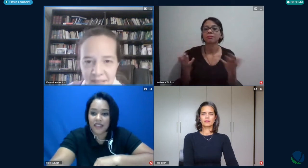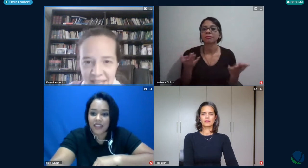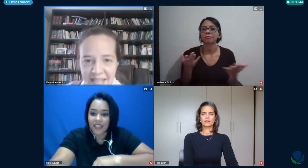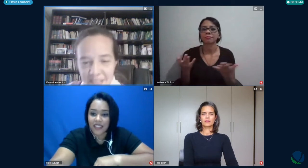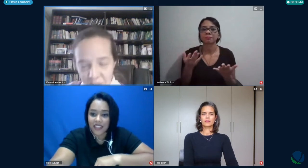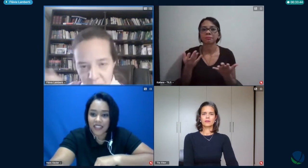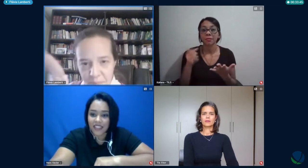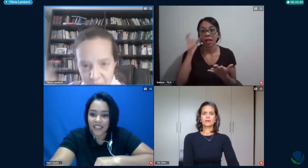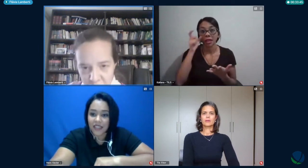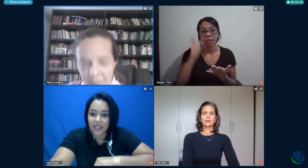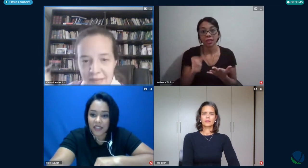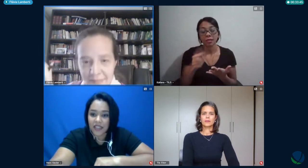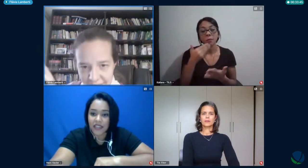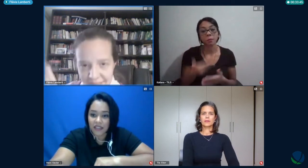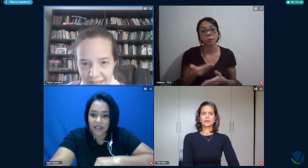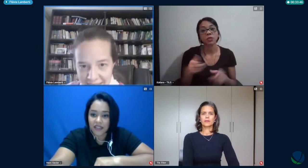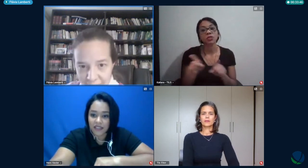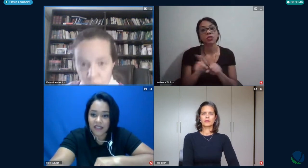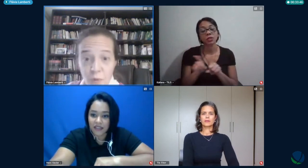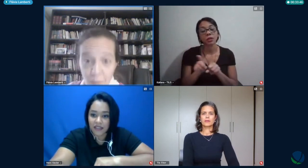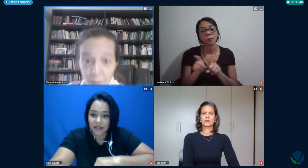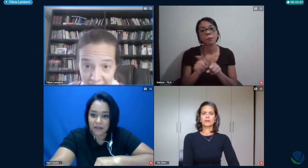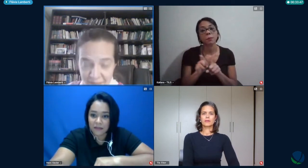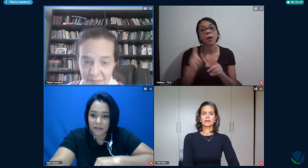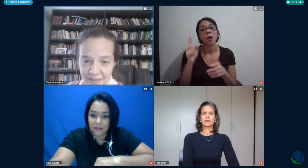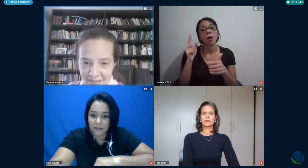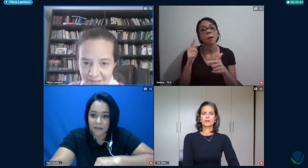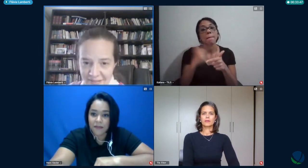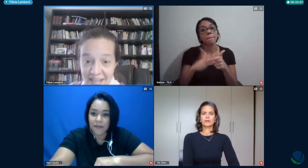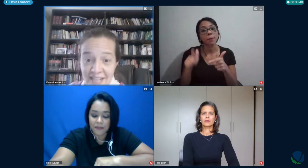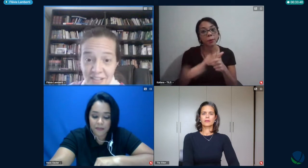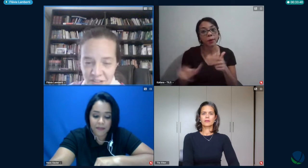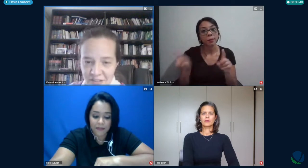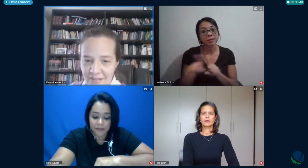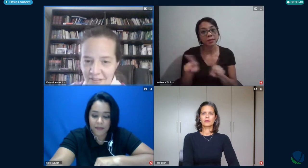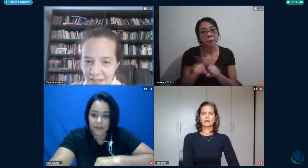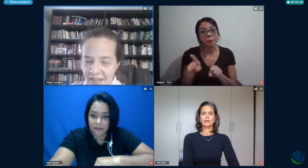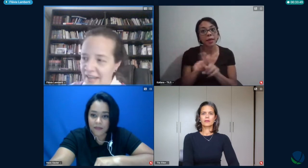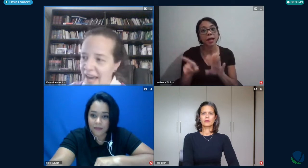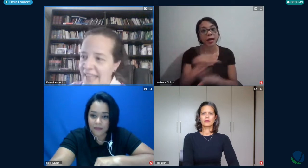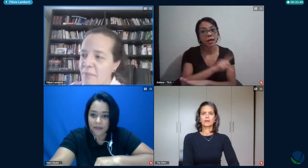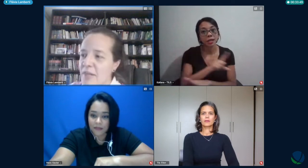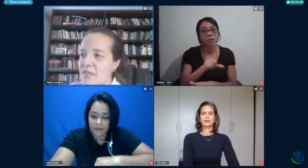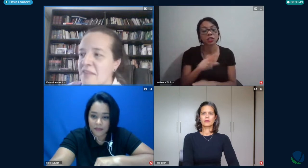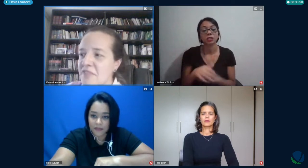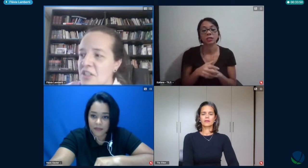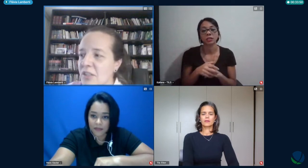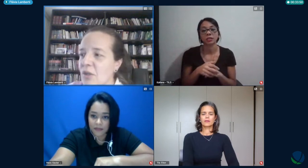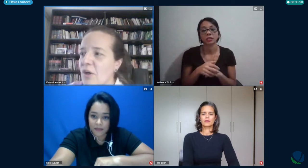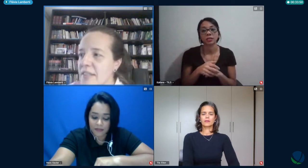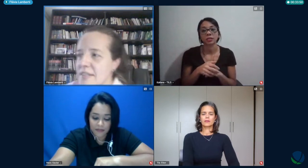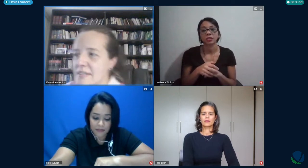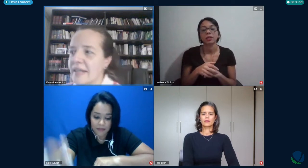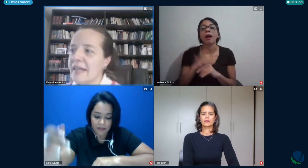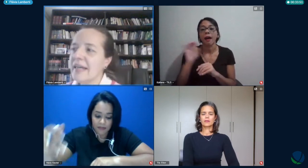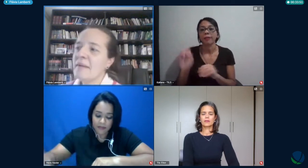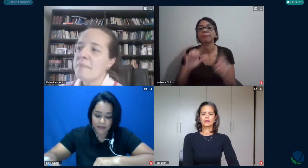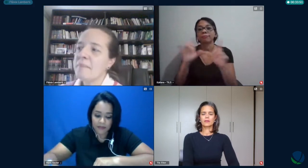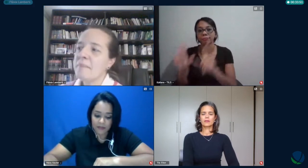seria interessante pedir para trazer os problemas antes. Aí depois vem a ficha